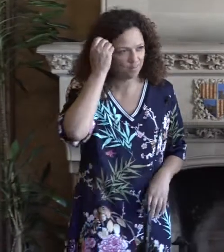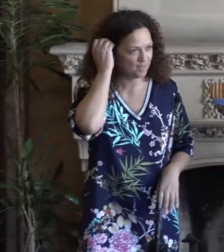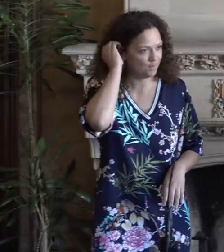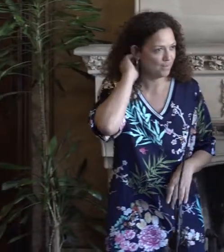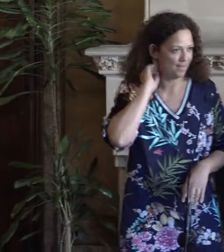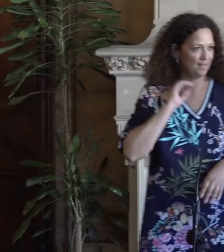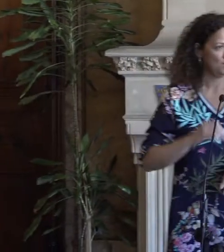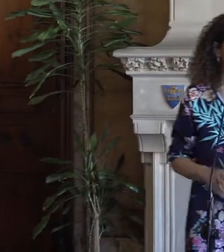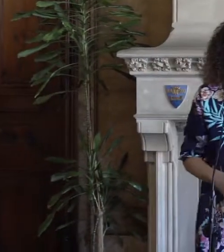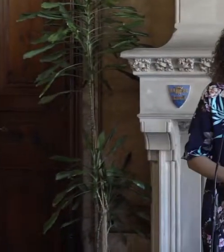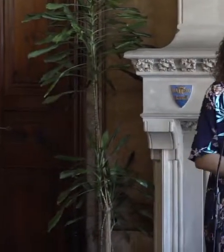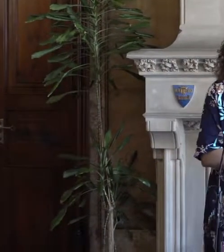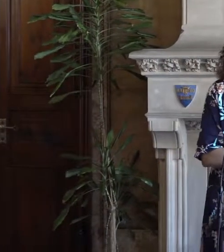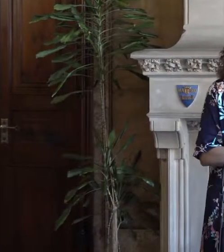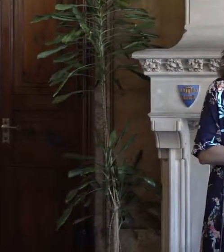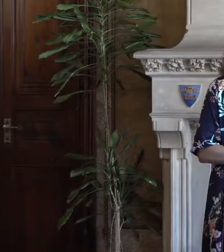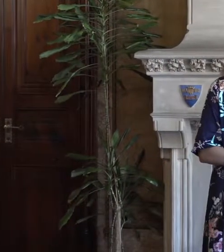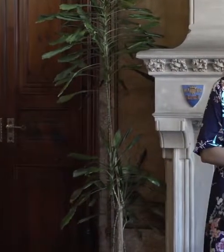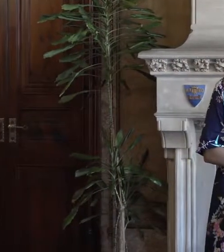Sí, comencem. Molt bé.